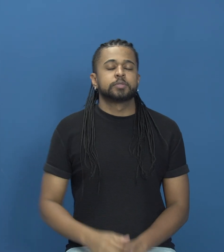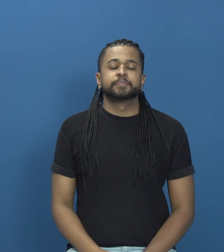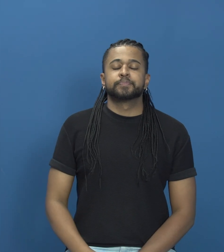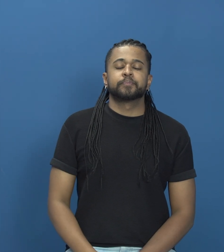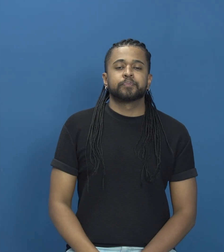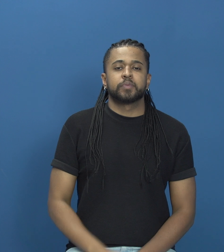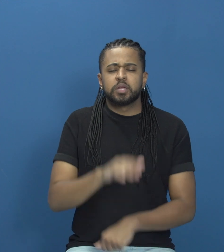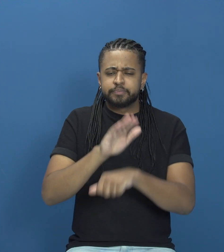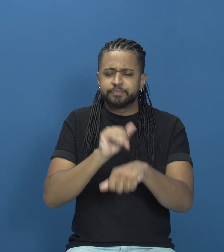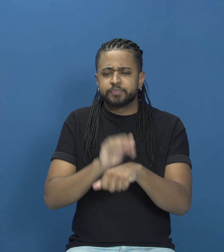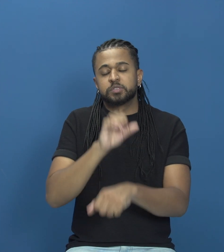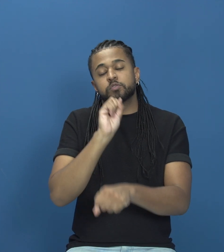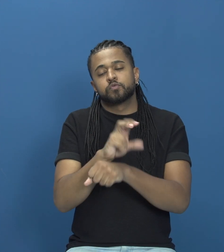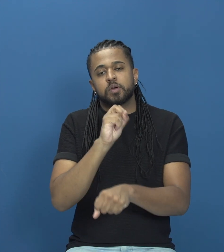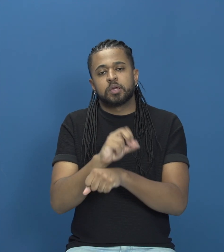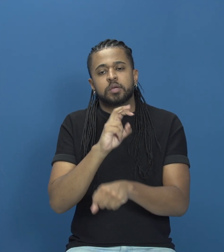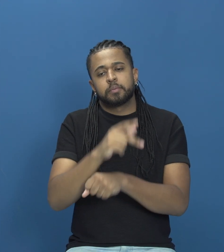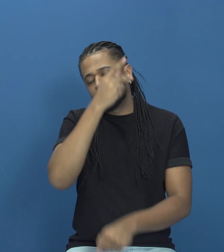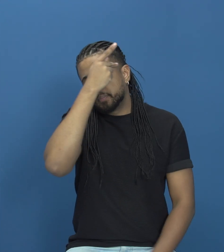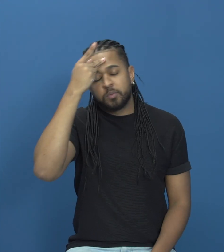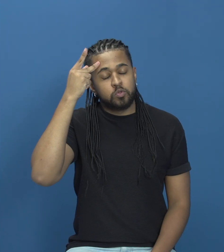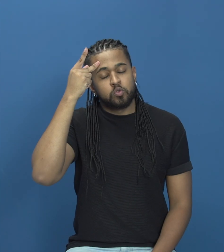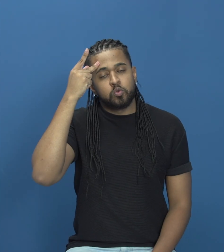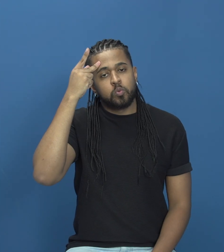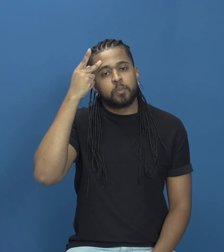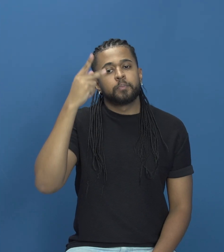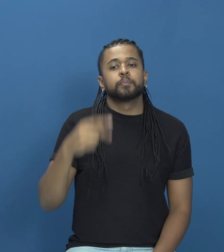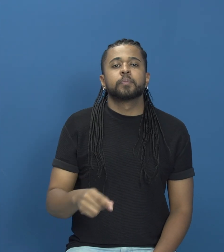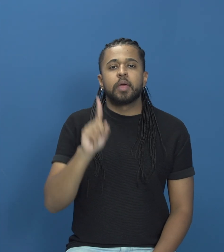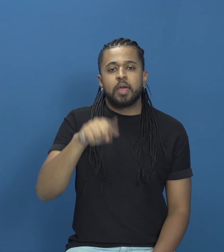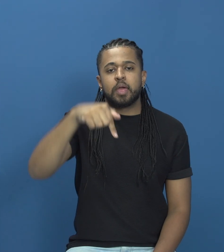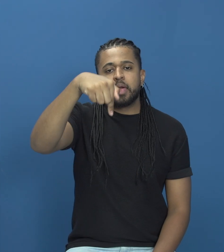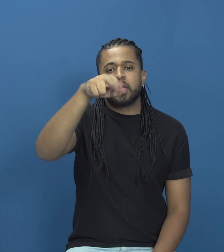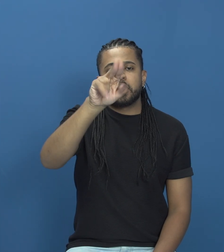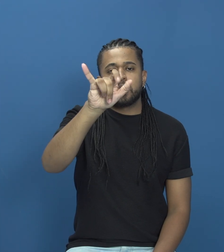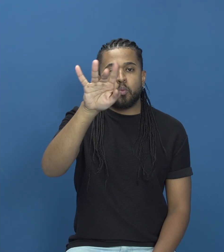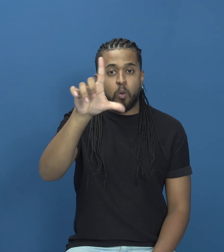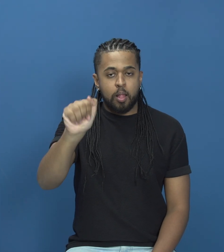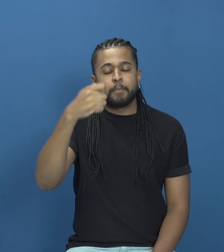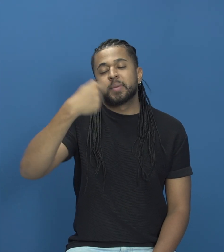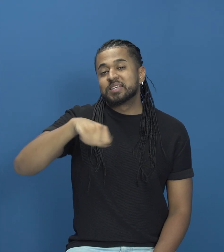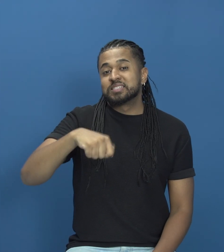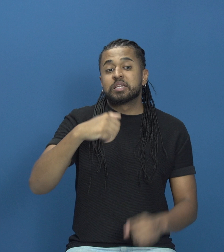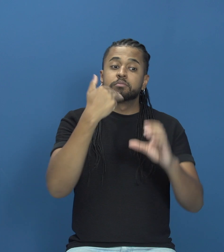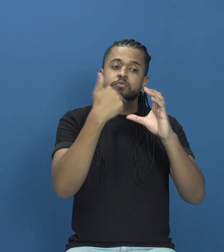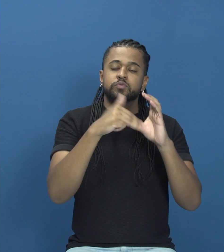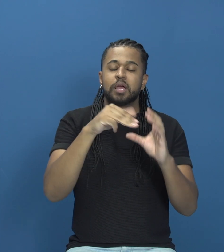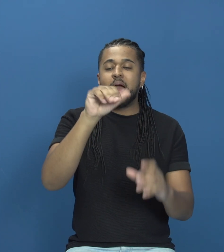candidatas convocados nas vagas destinadas a pessoas que se autodeclararem quilombolas deverão enviar a